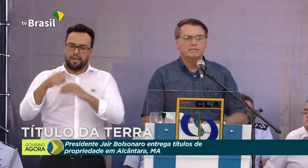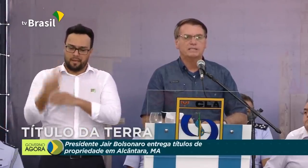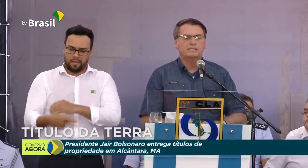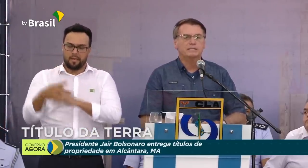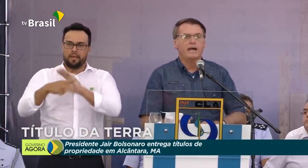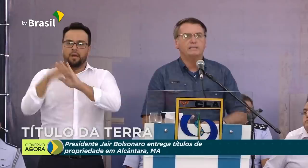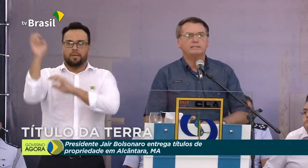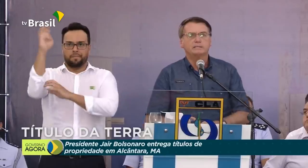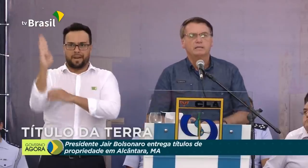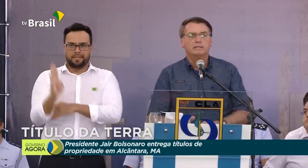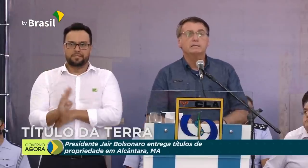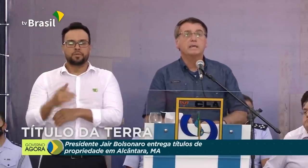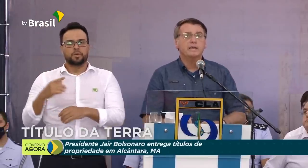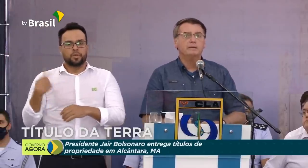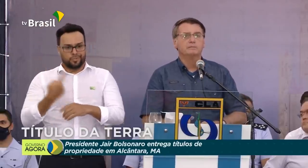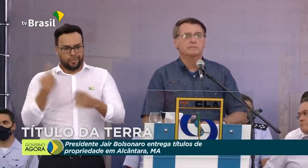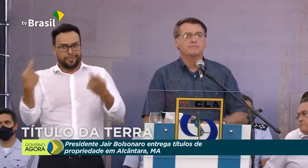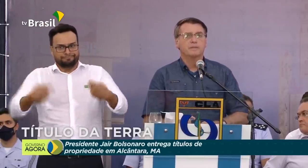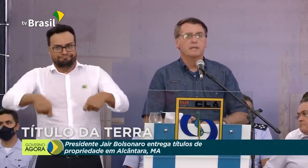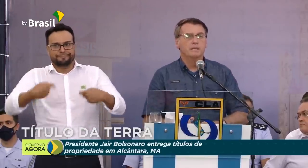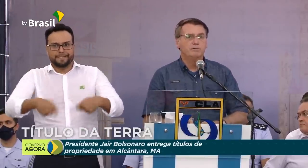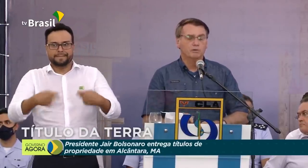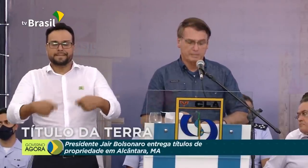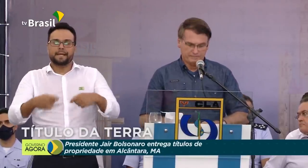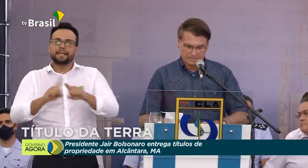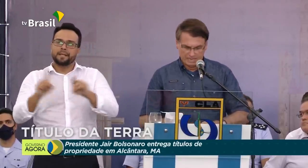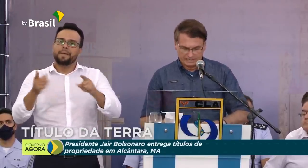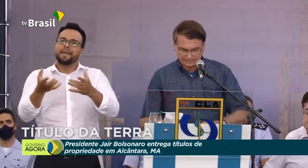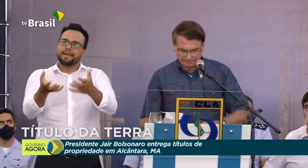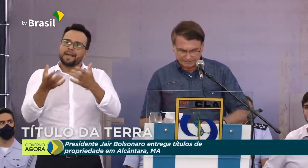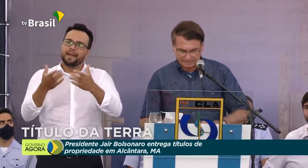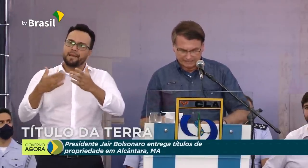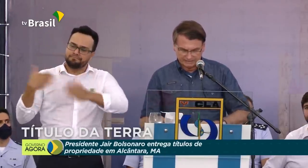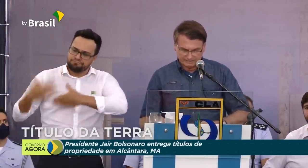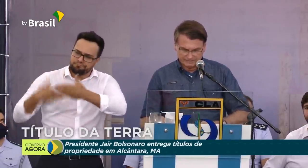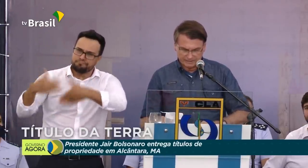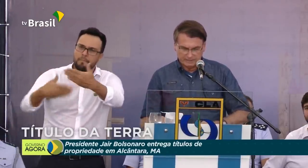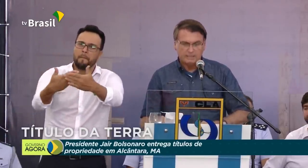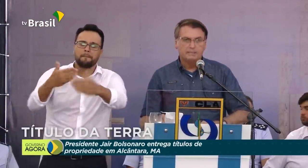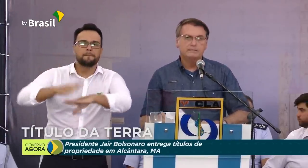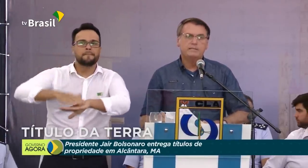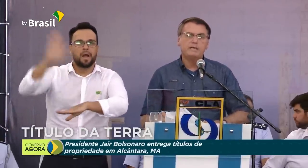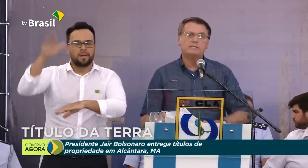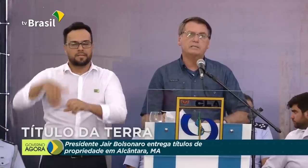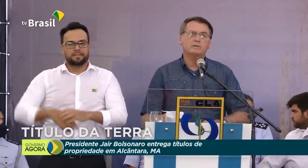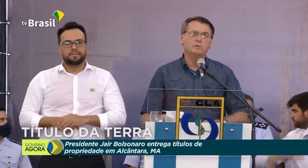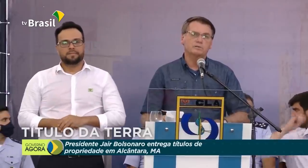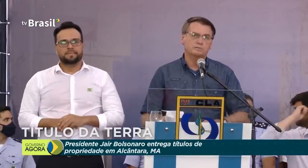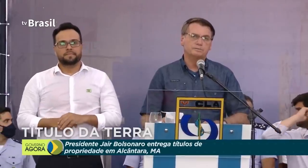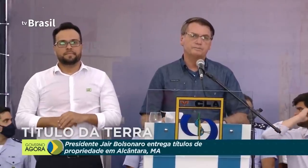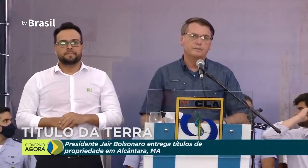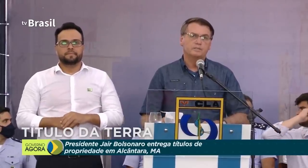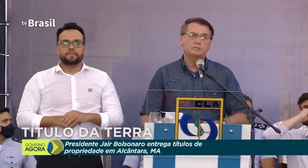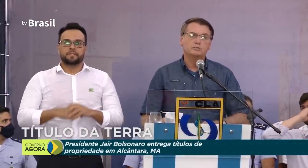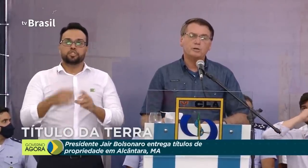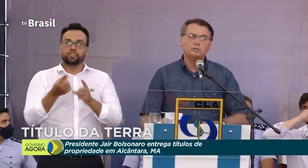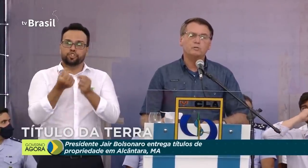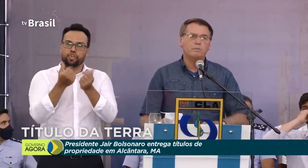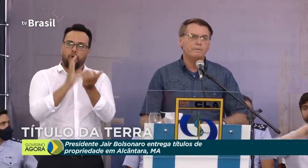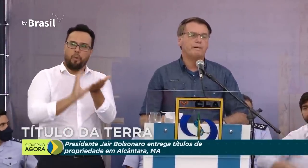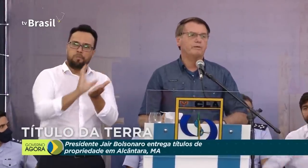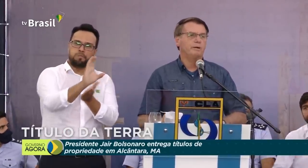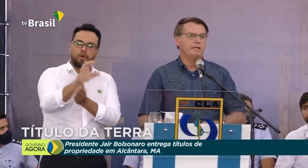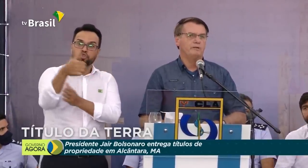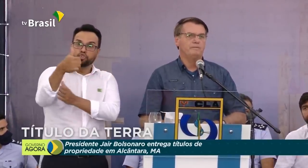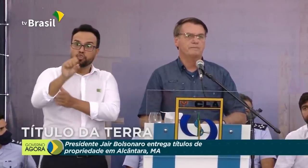temos necessidades e queremos evoluir cada vez mais. Deste recurso, 18